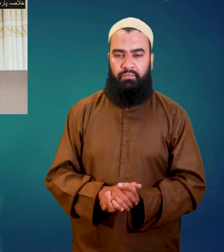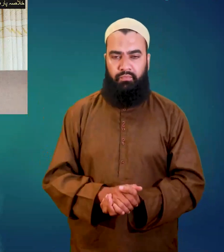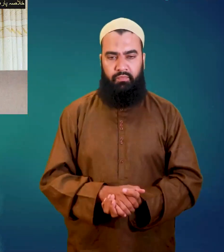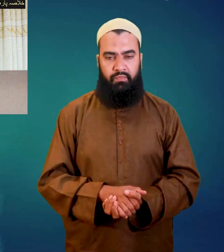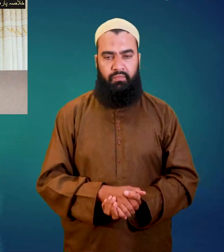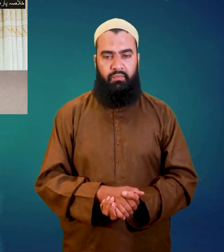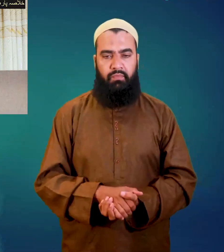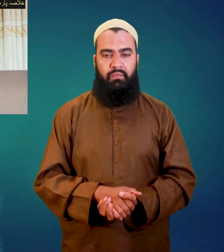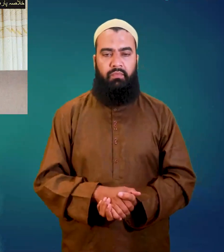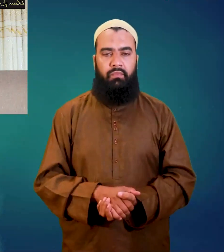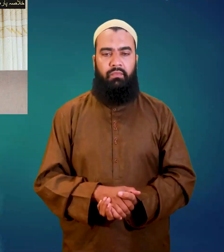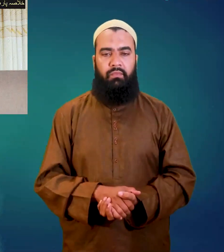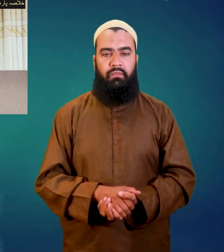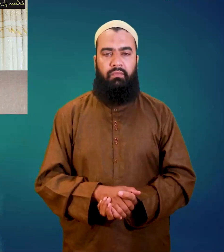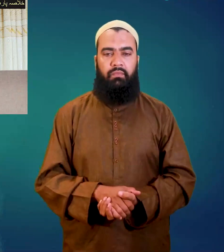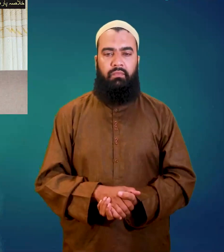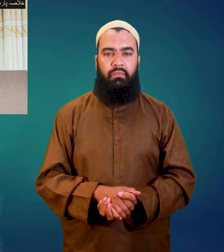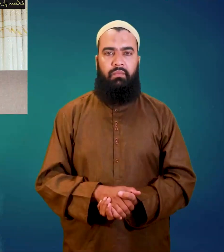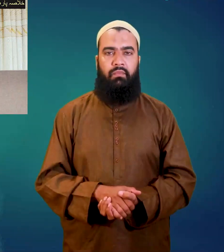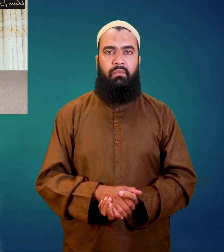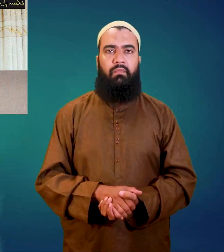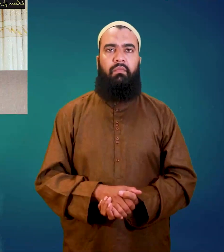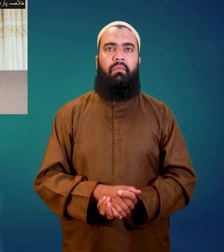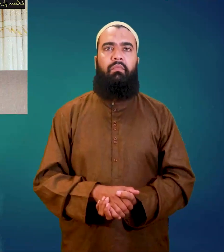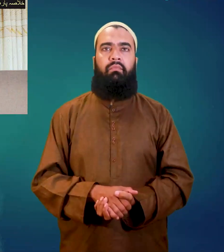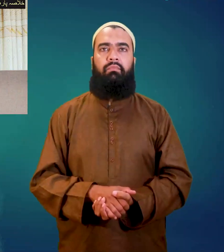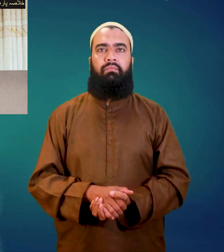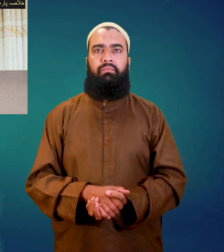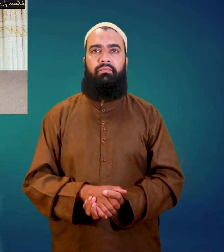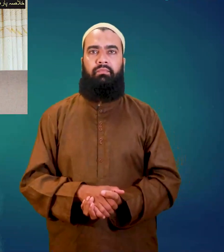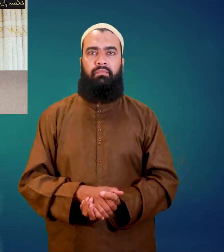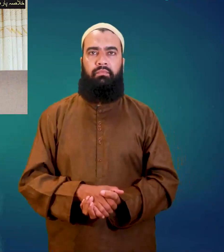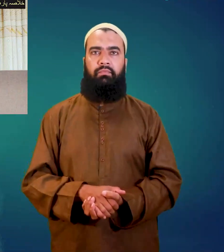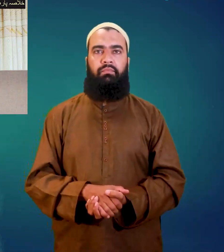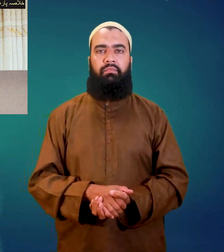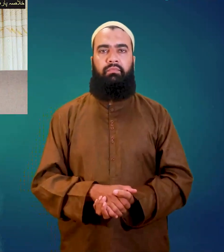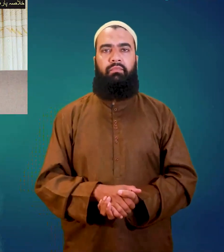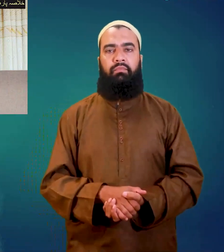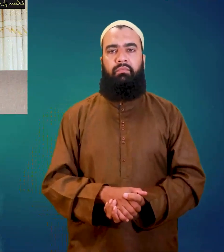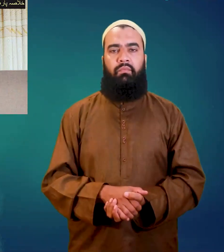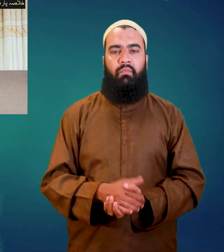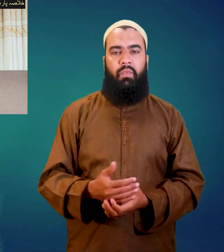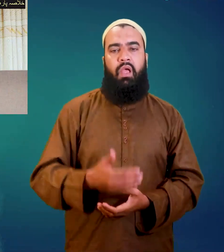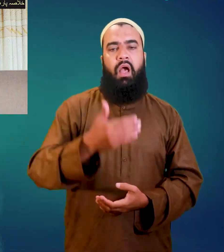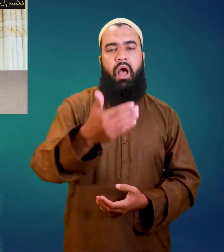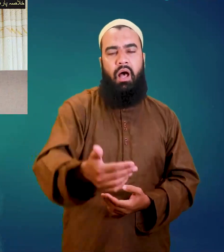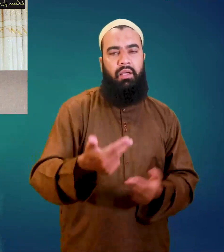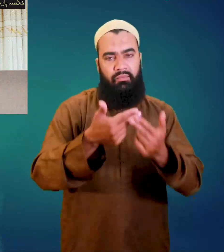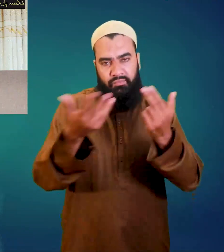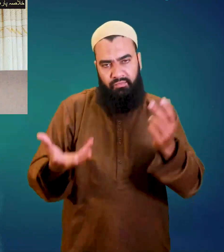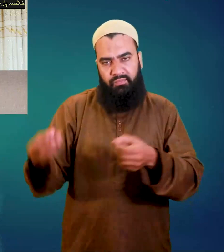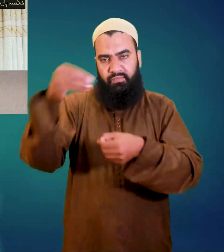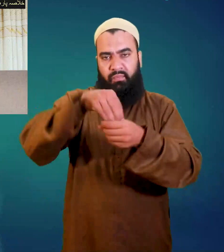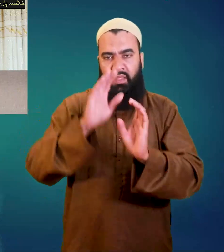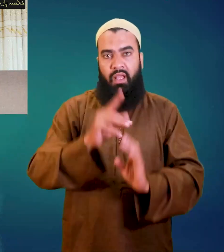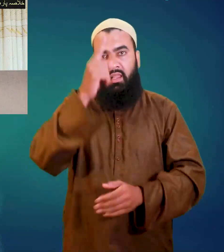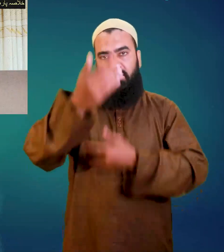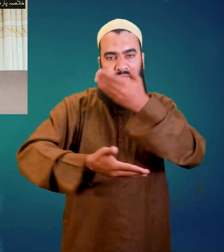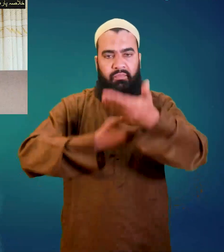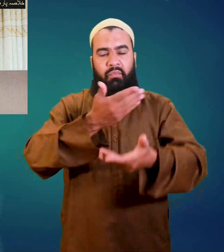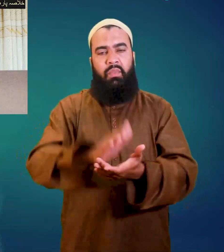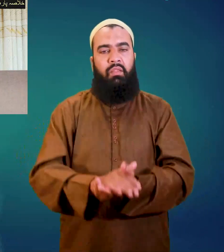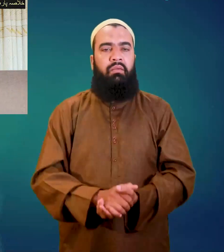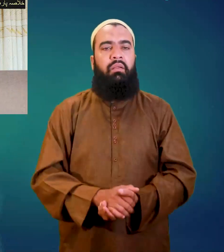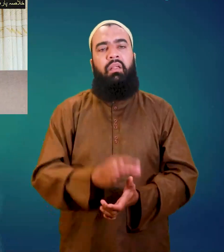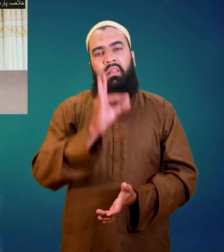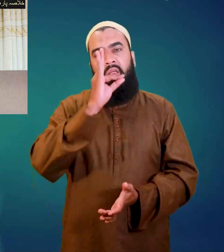رکوع نمبر 8 میں واقعہ افک و بہتان مذکور ہے۔ حضرت عائشہ صدیقہ رضی اللہ تعالی عنہا پر منافقین